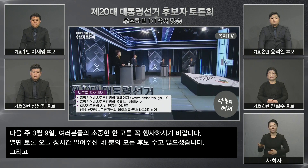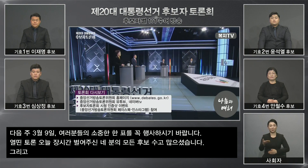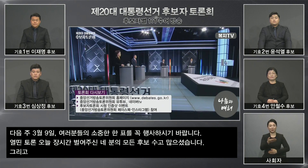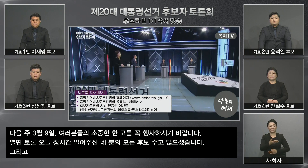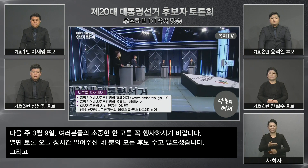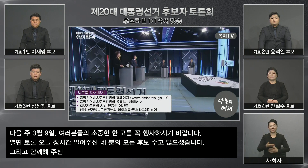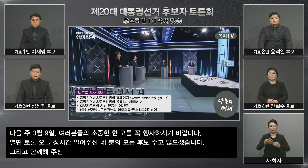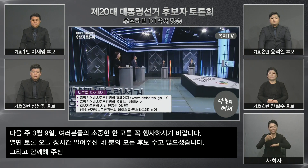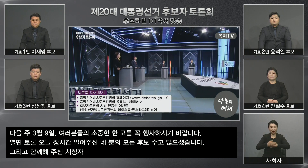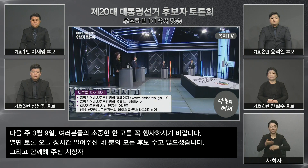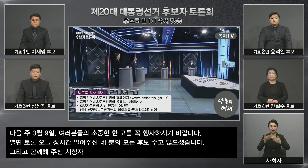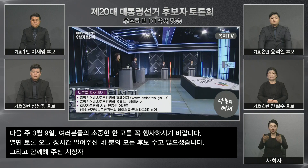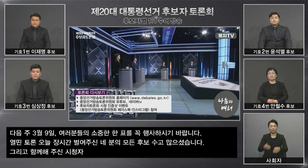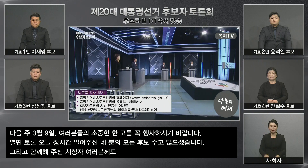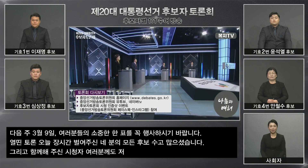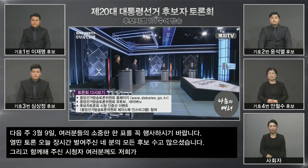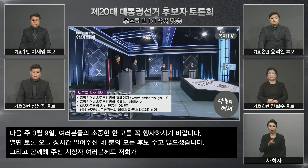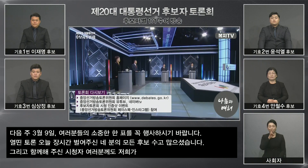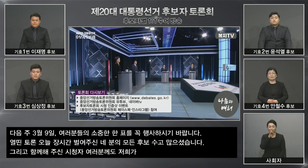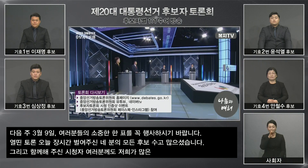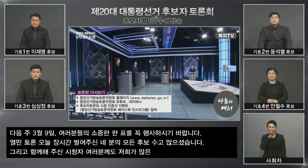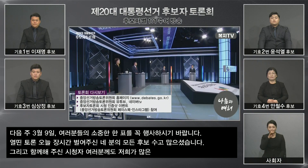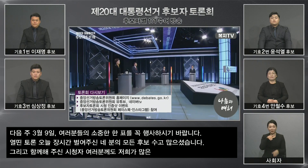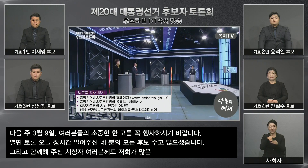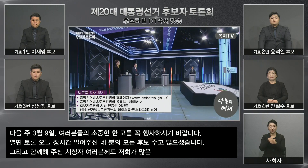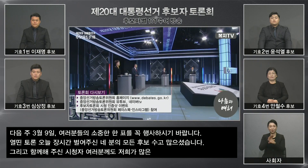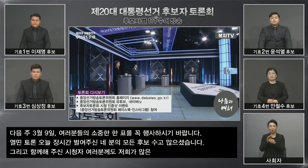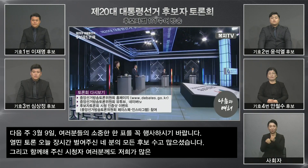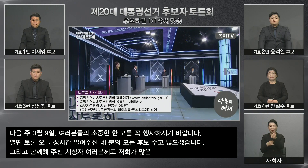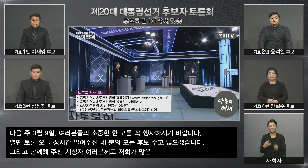많은 감사드리고요. 중앙선거방송 토론위원회가